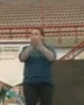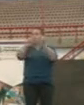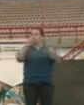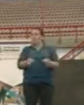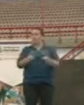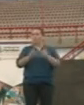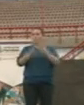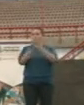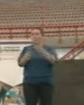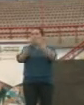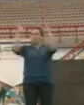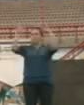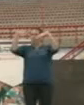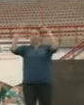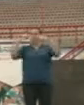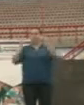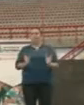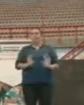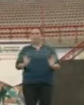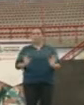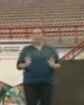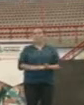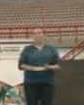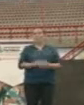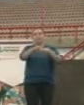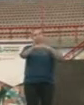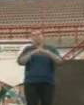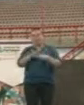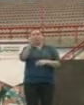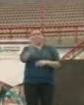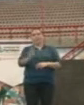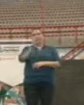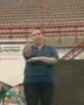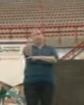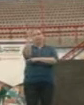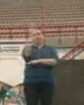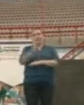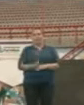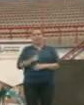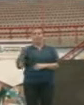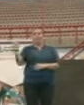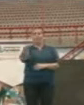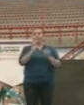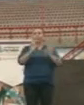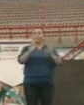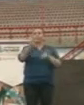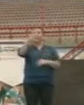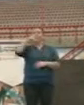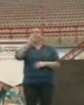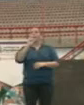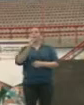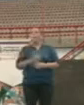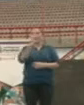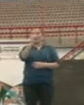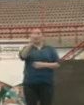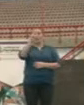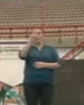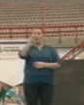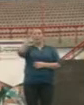no trajeto. Era outra razão de se usar o pau-brasil. Detalhe, a gente vai vender para quem? Para o Oriente. Grande parte